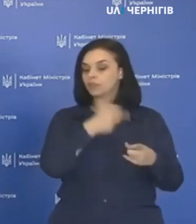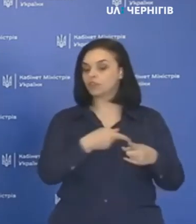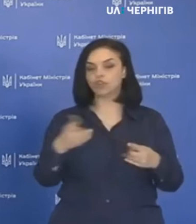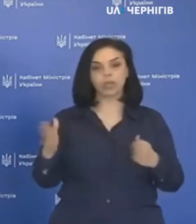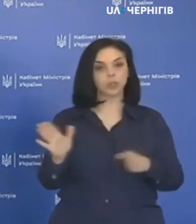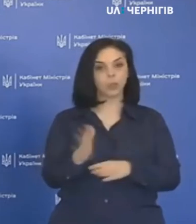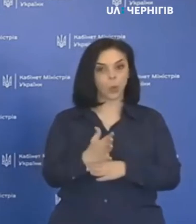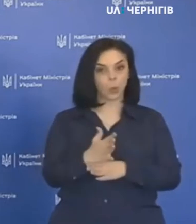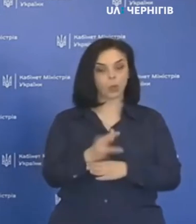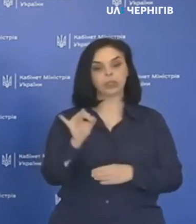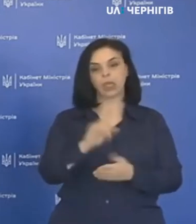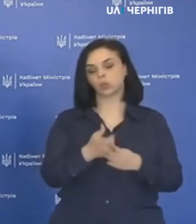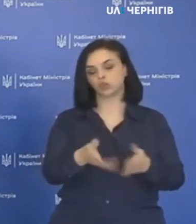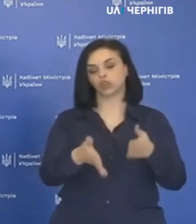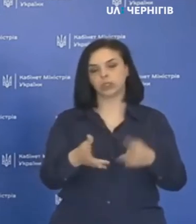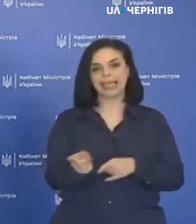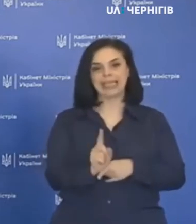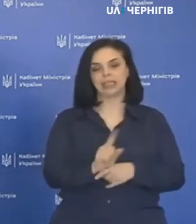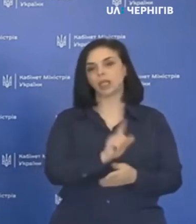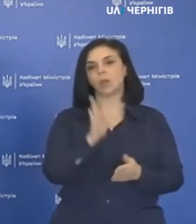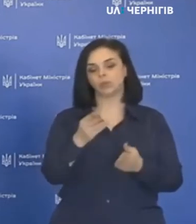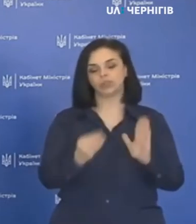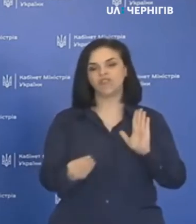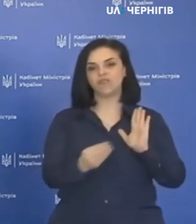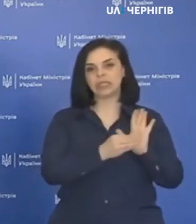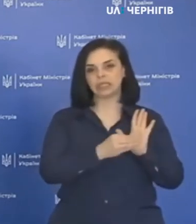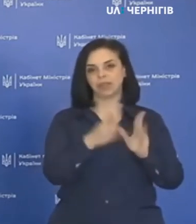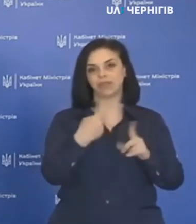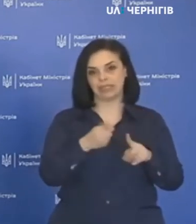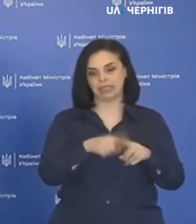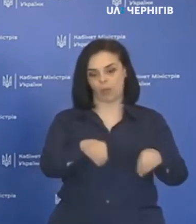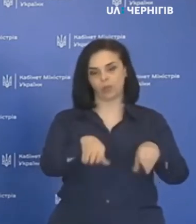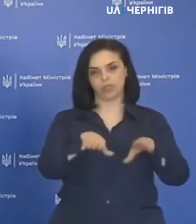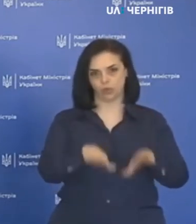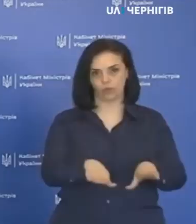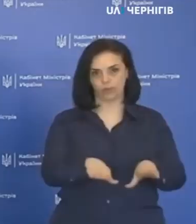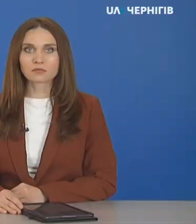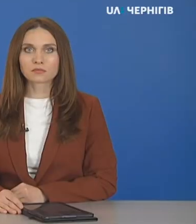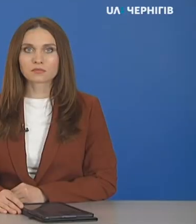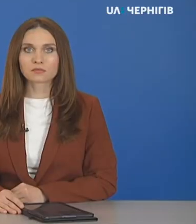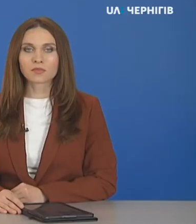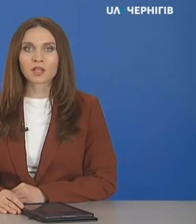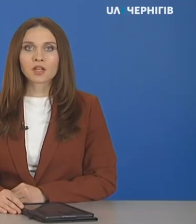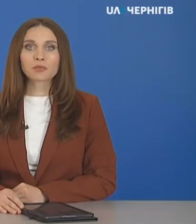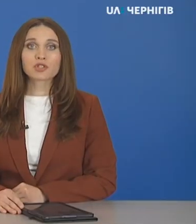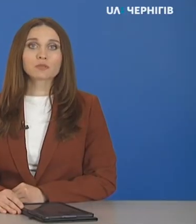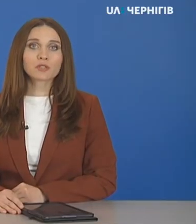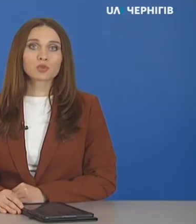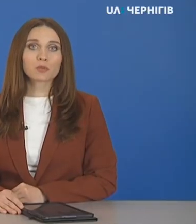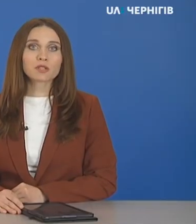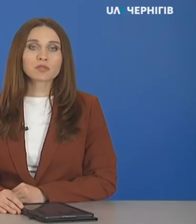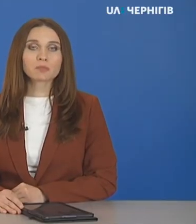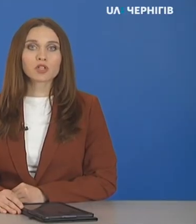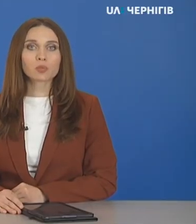прогулянок. І дуже чіткі критерії будуть виставлені в цій постанові. Під час